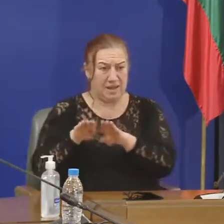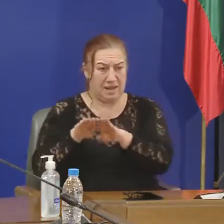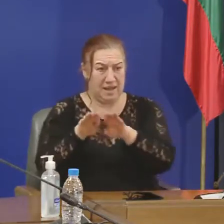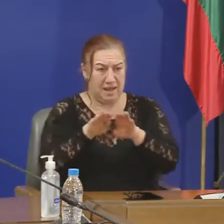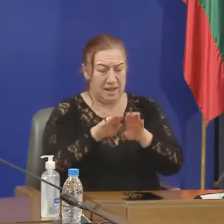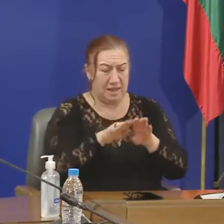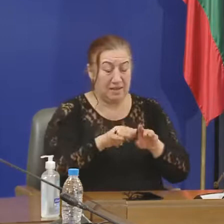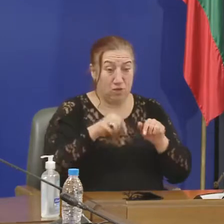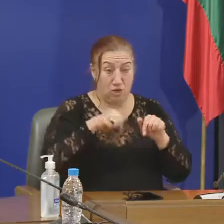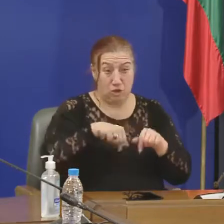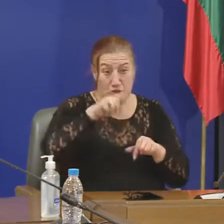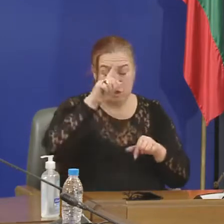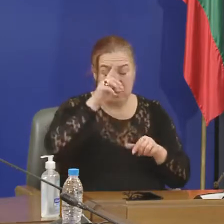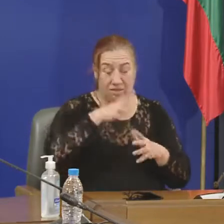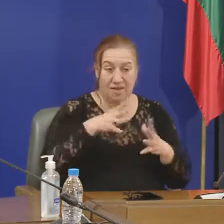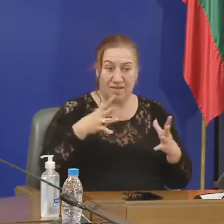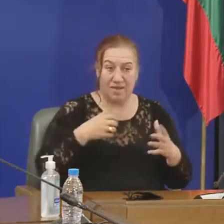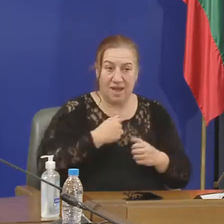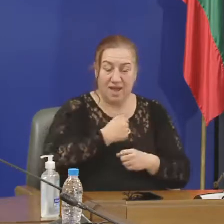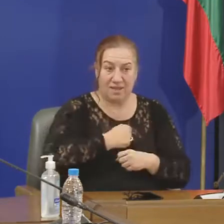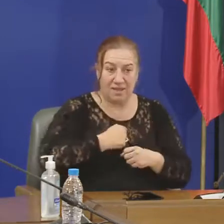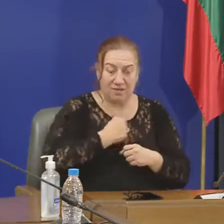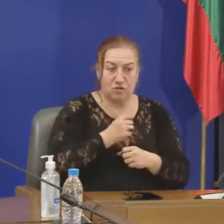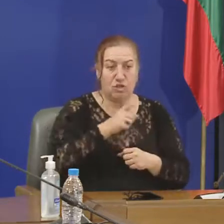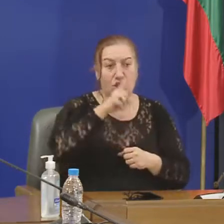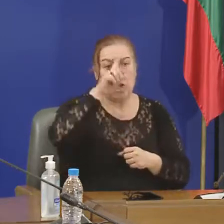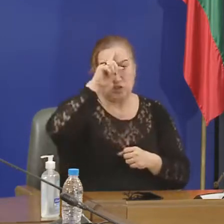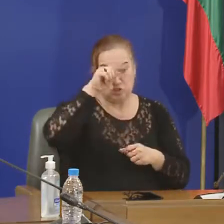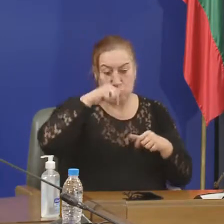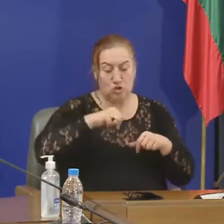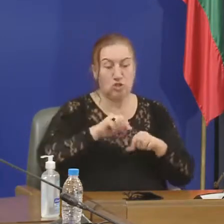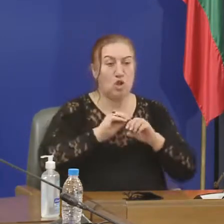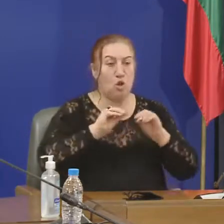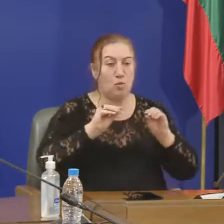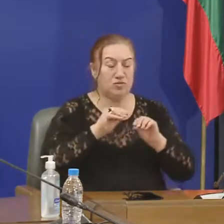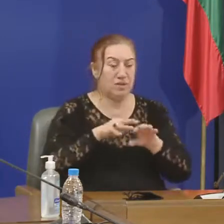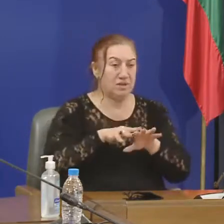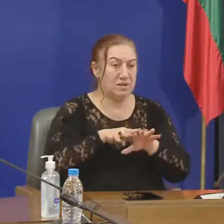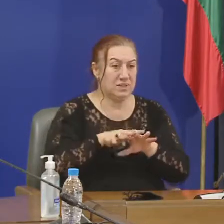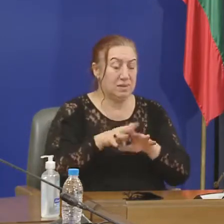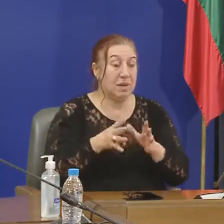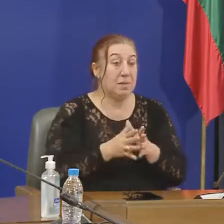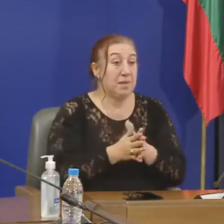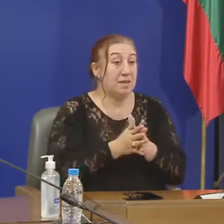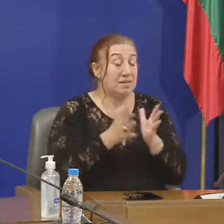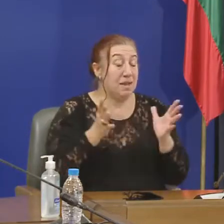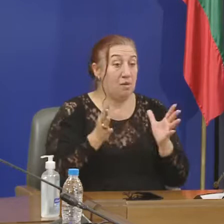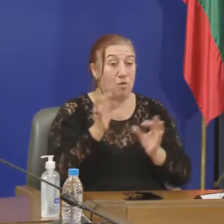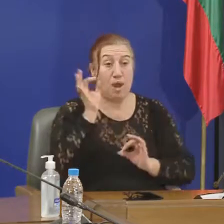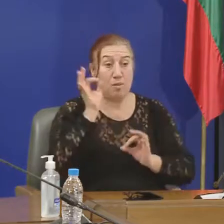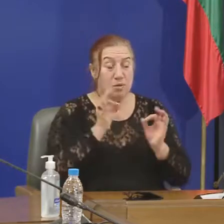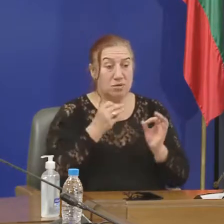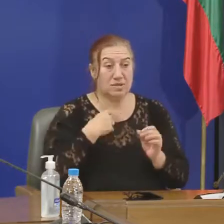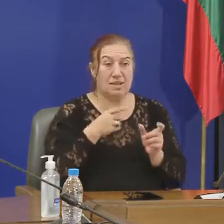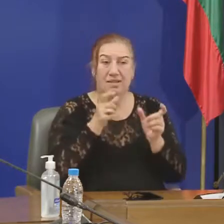изглежда най-тревожна. Софийската столичната образователна система. Имаме най-голям процент карантинирани,